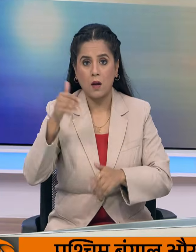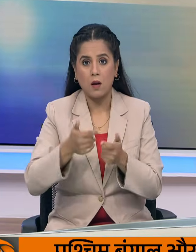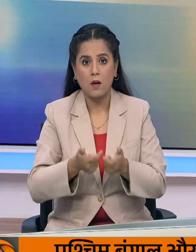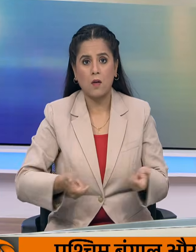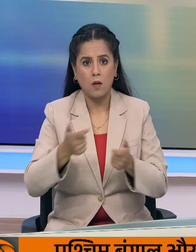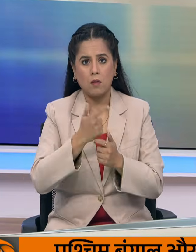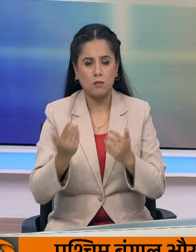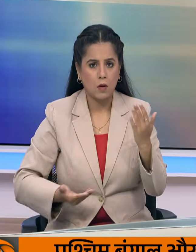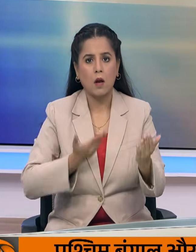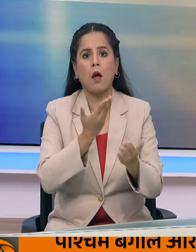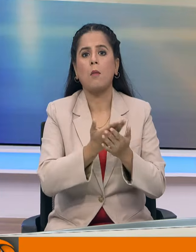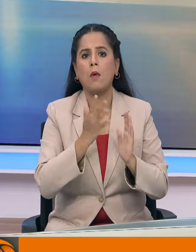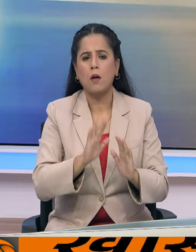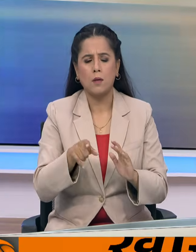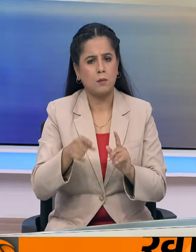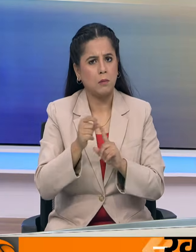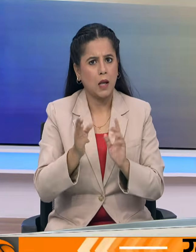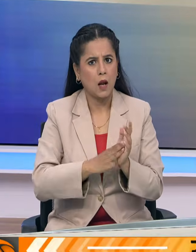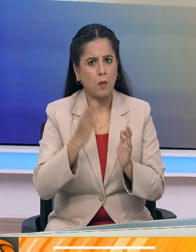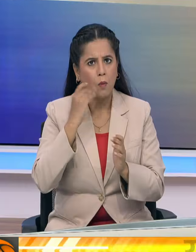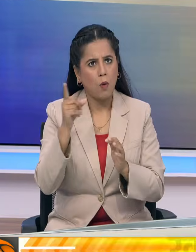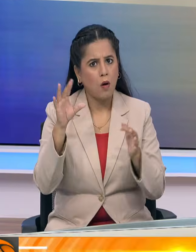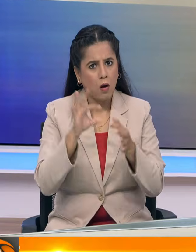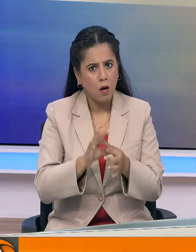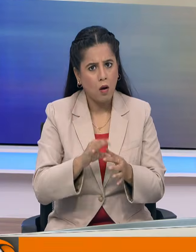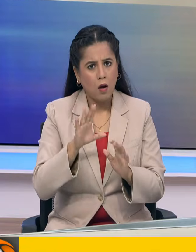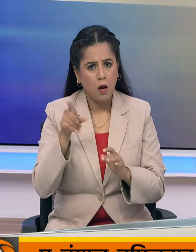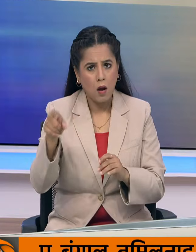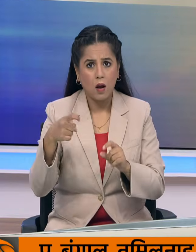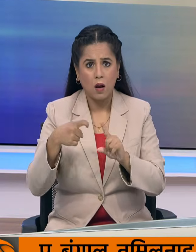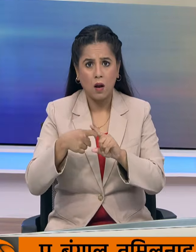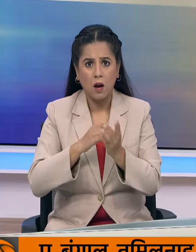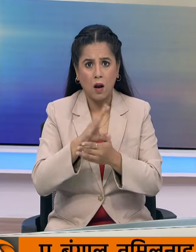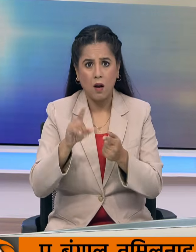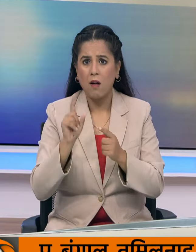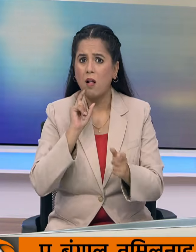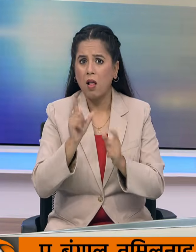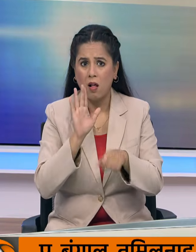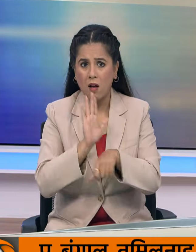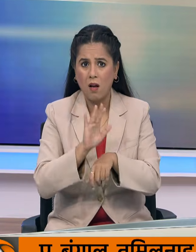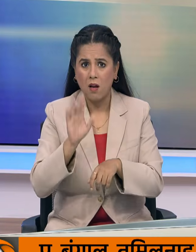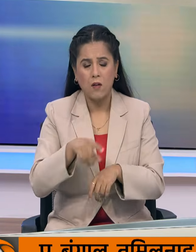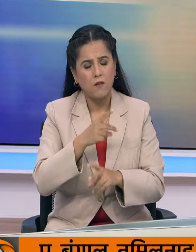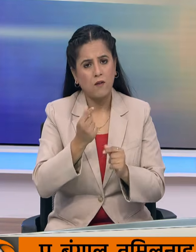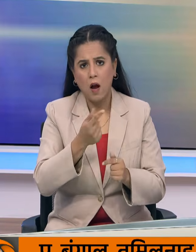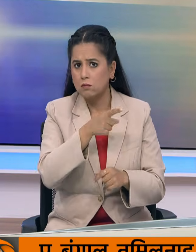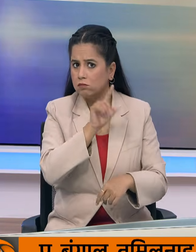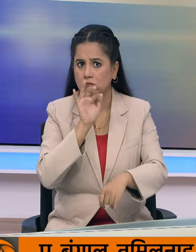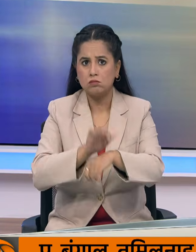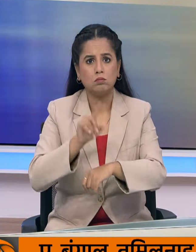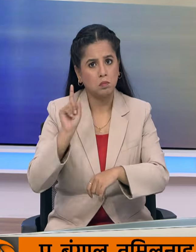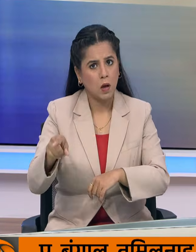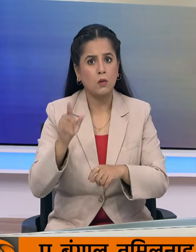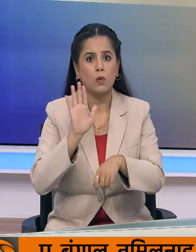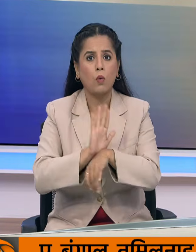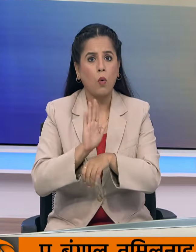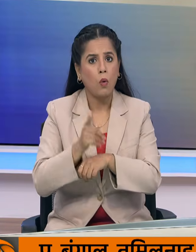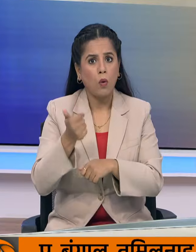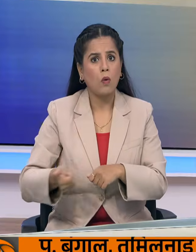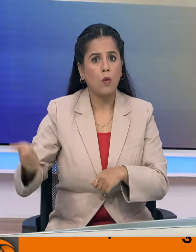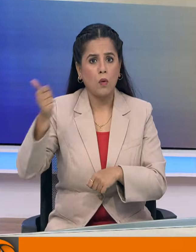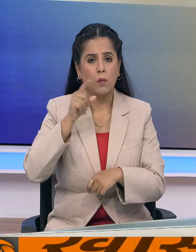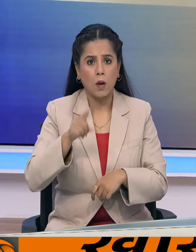से आग्रह किया कि वह पीएम मोदी के संबंध में मल्लिकार्जुन खड़गे की टिप्पणी पर तत्काल संज्ञान लें और कांग्रेस अध्यक्ष